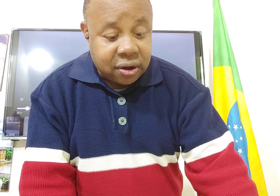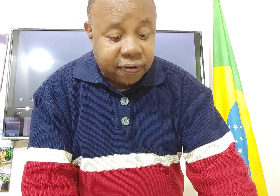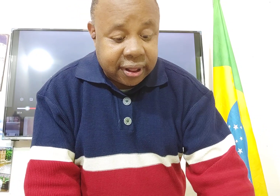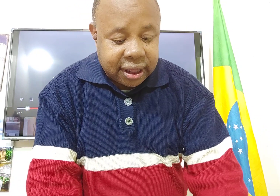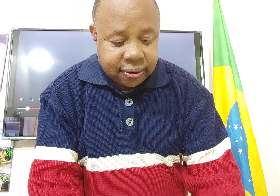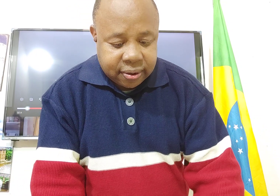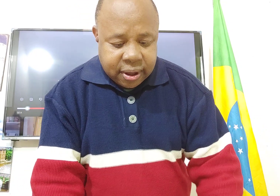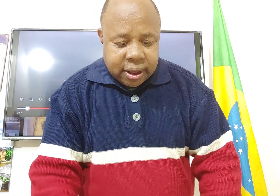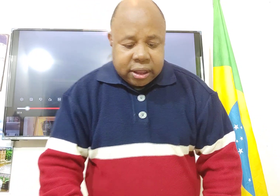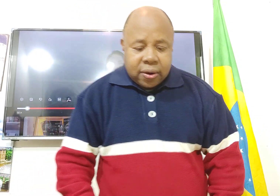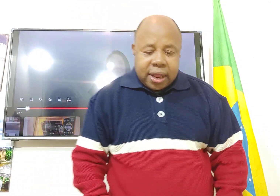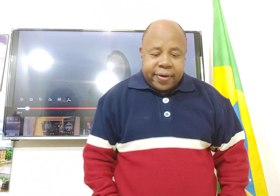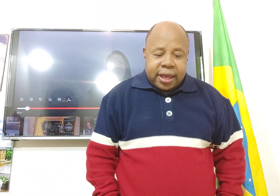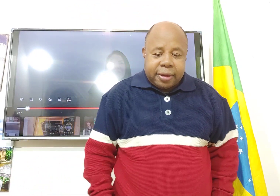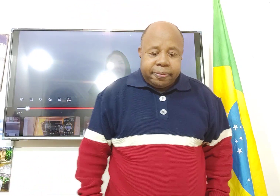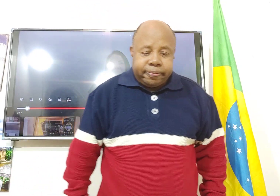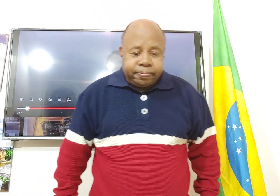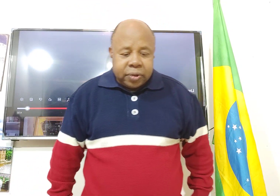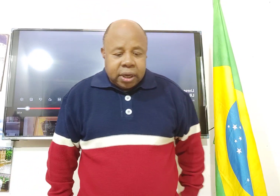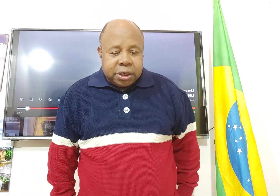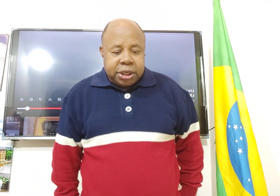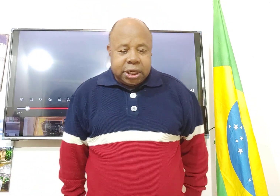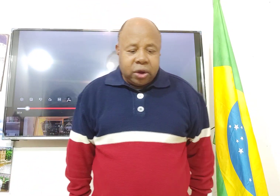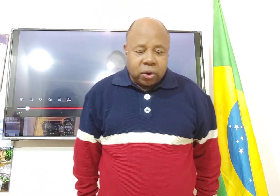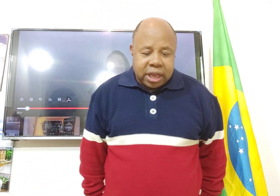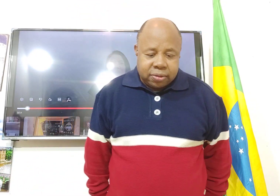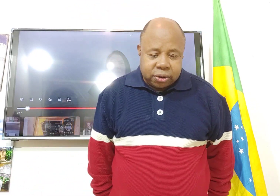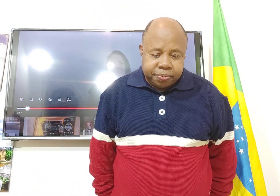vou fazer. Então ele vem aqui. Disse-lhe Nicodemos.